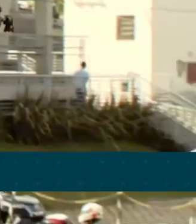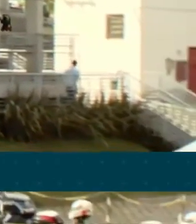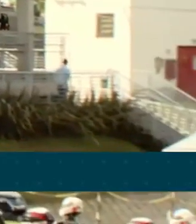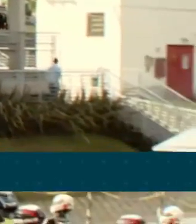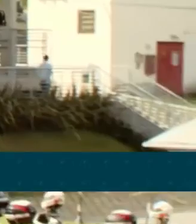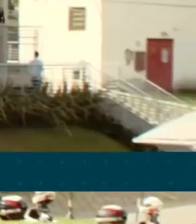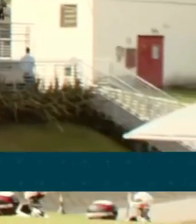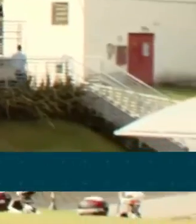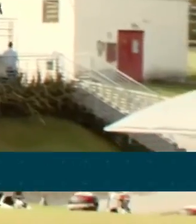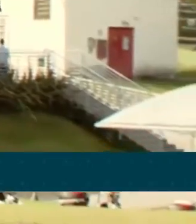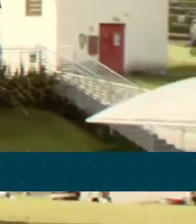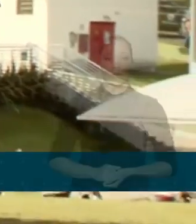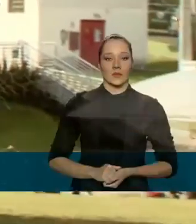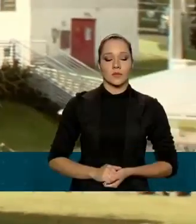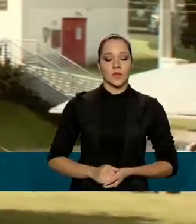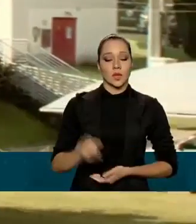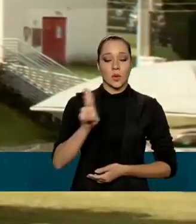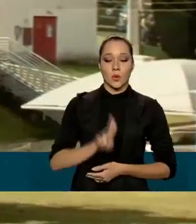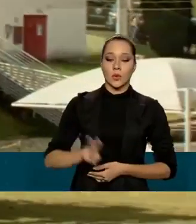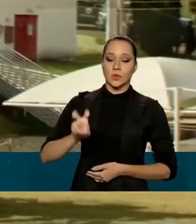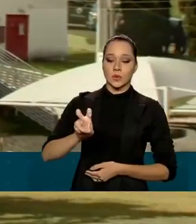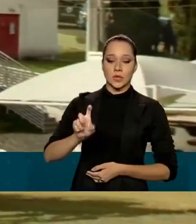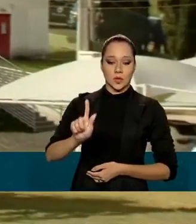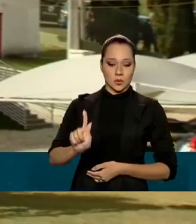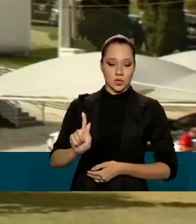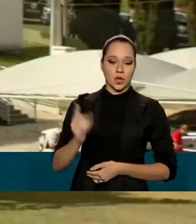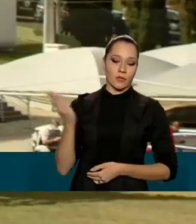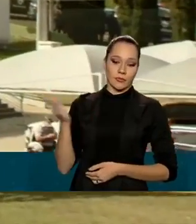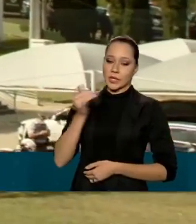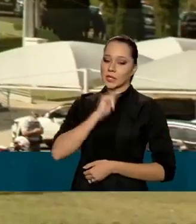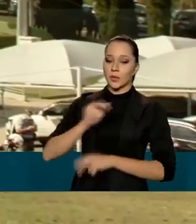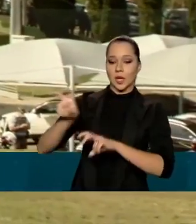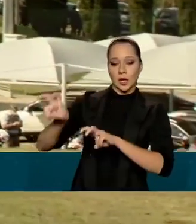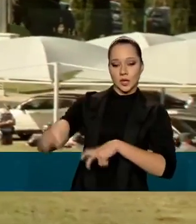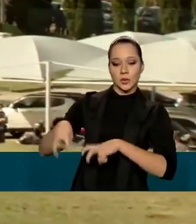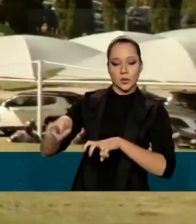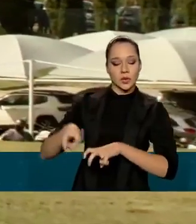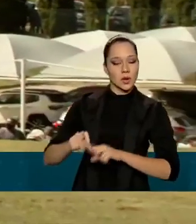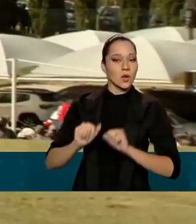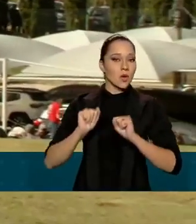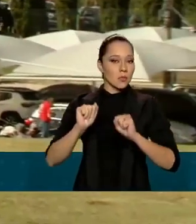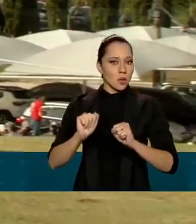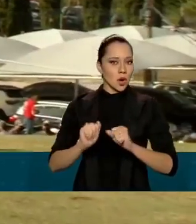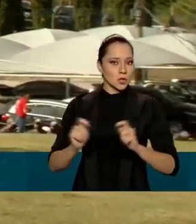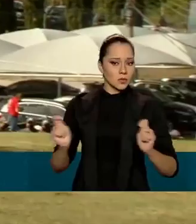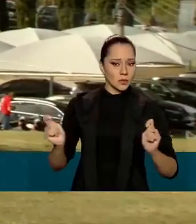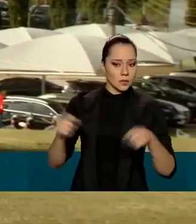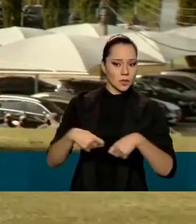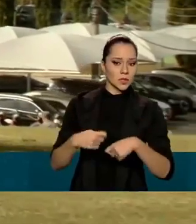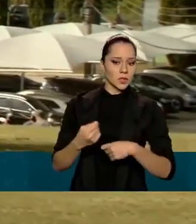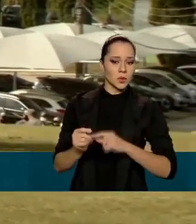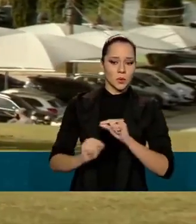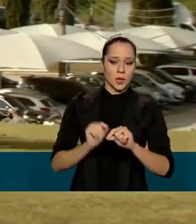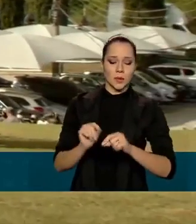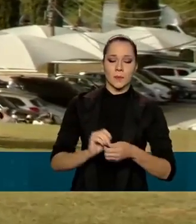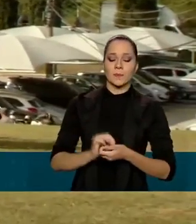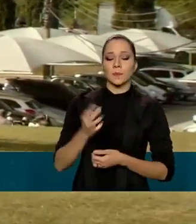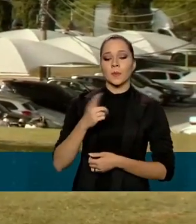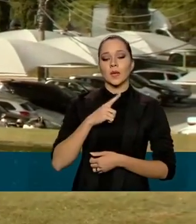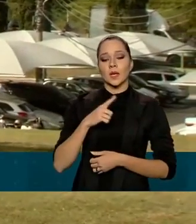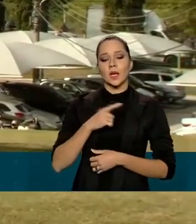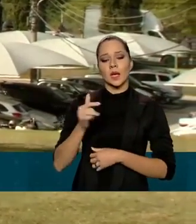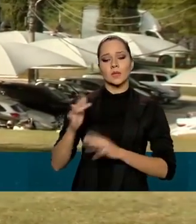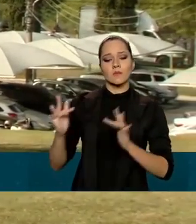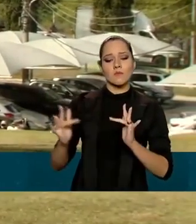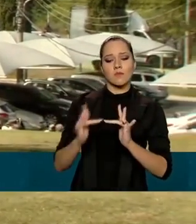O uso do 5G num pulverizador, por exemplo, na agricultura, isso pode permitir que as máquinas